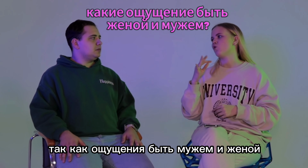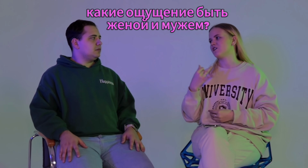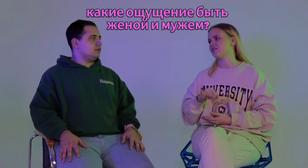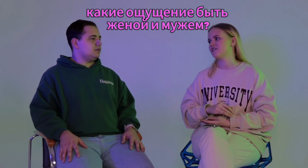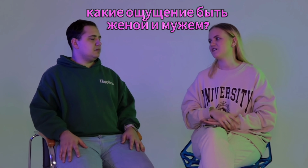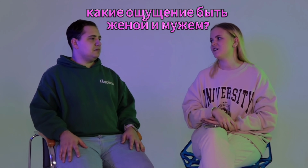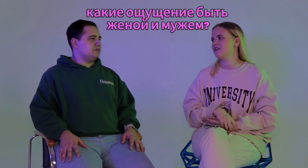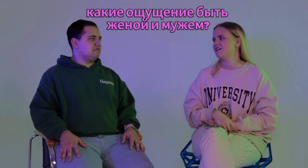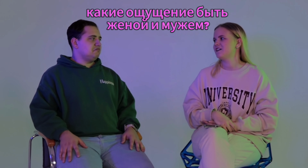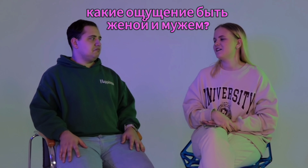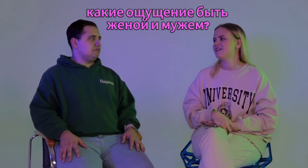женой?